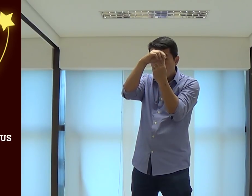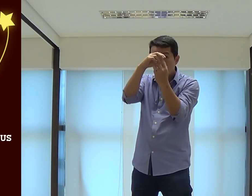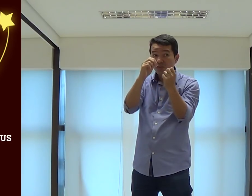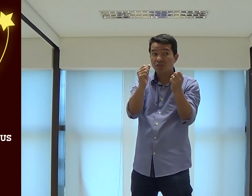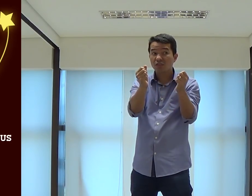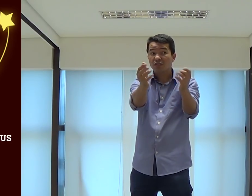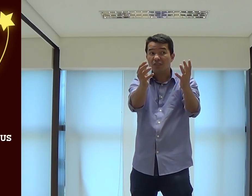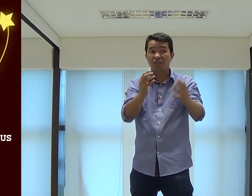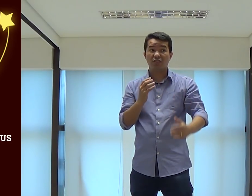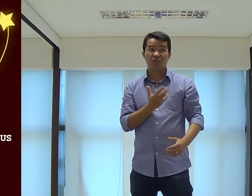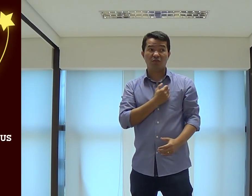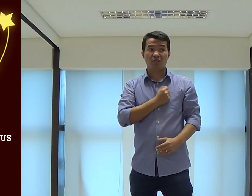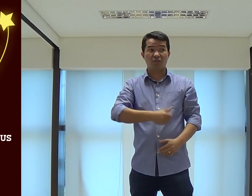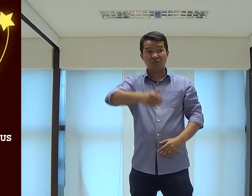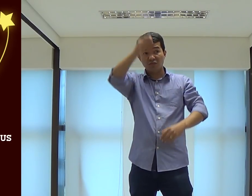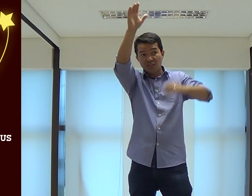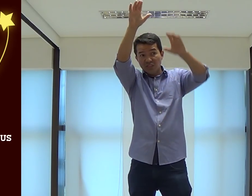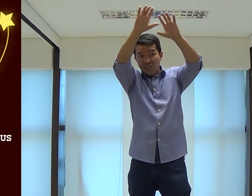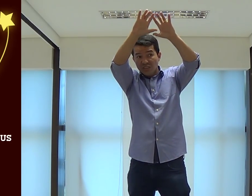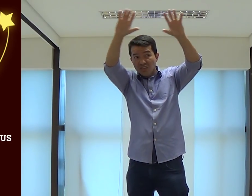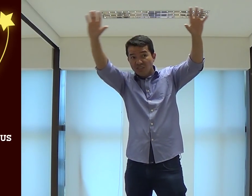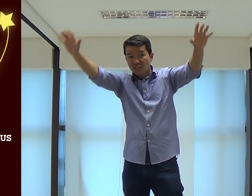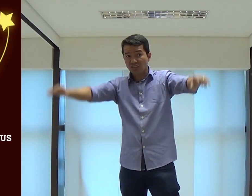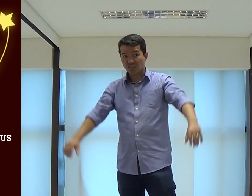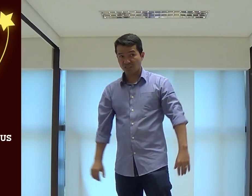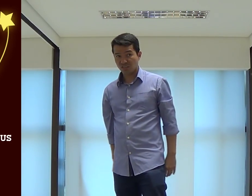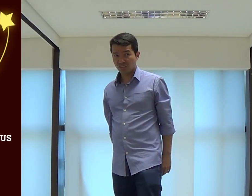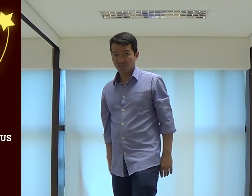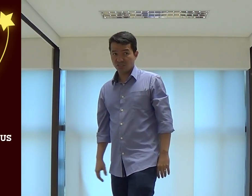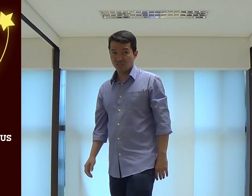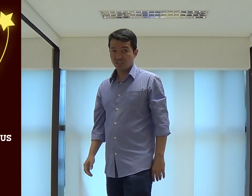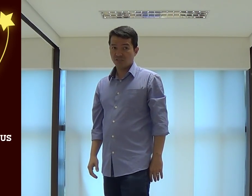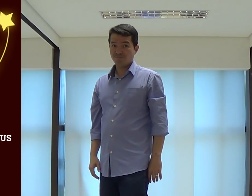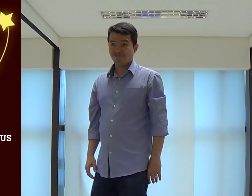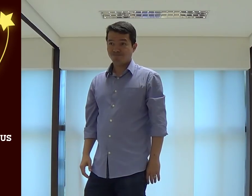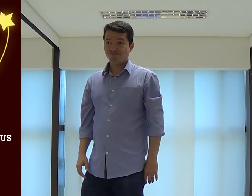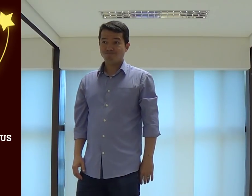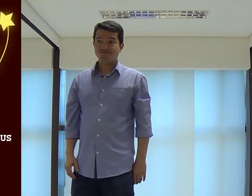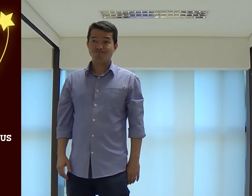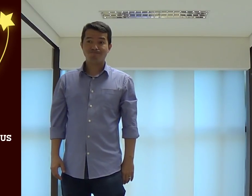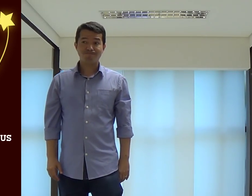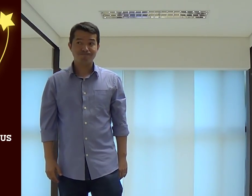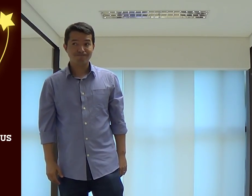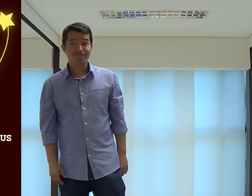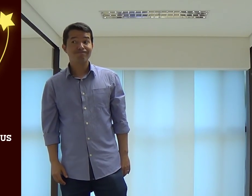é o único que pode te dar a salvação e te levar para o céu.